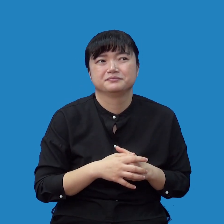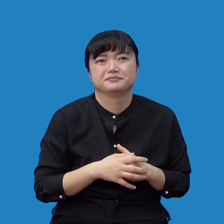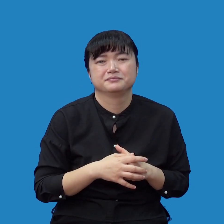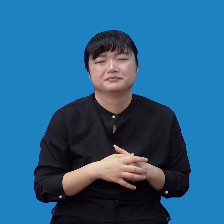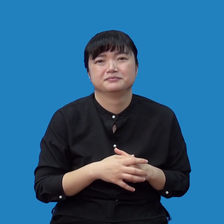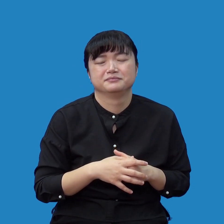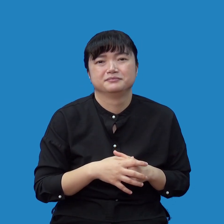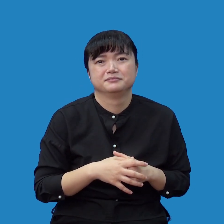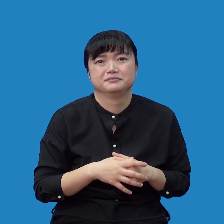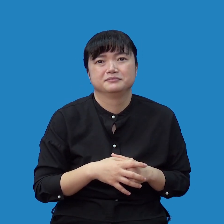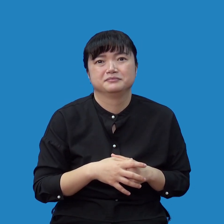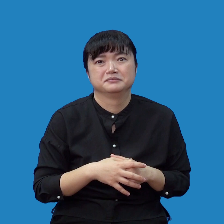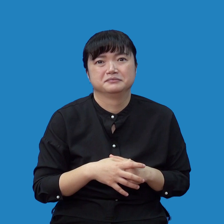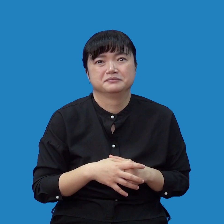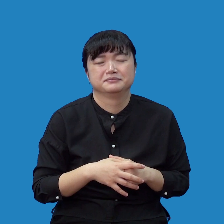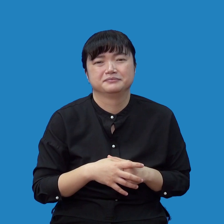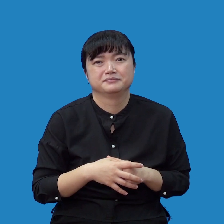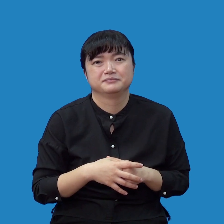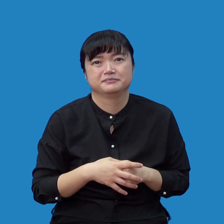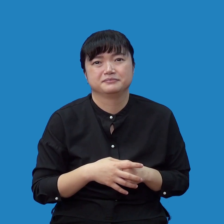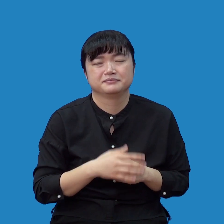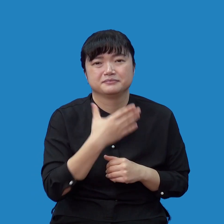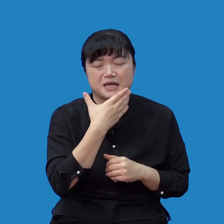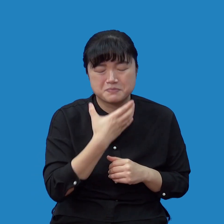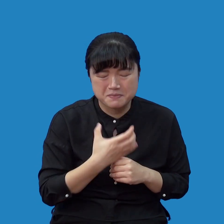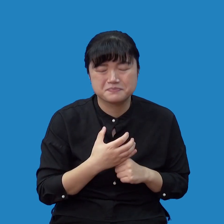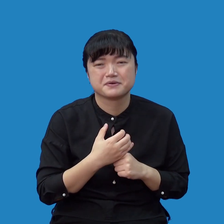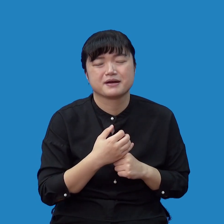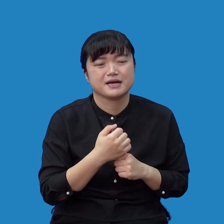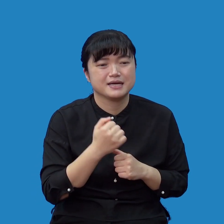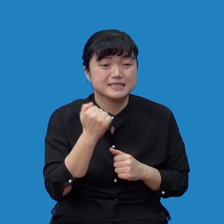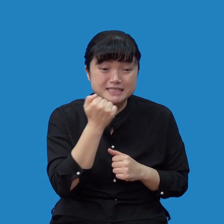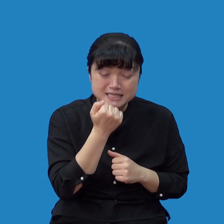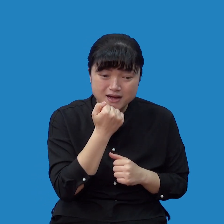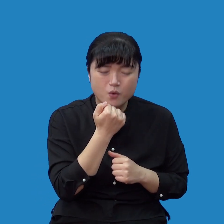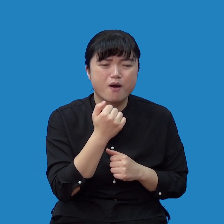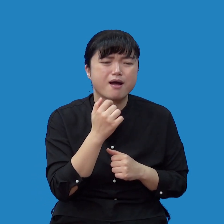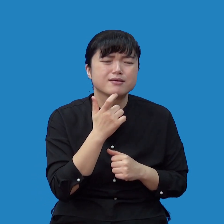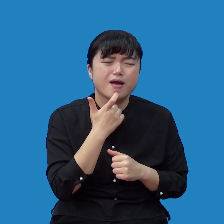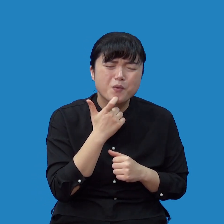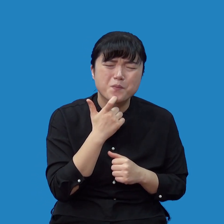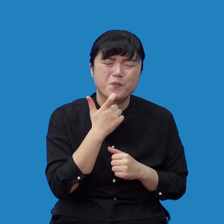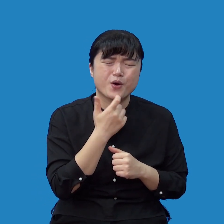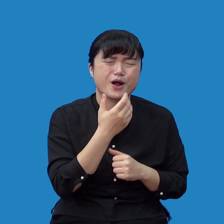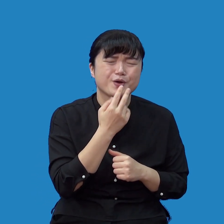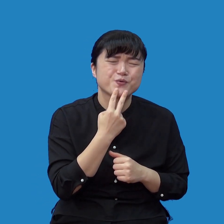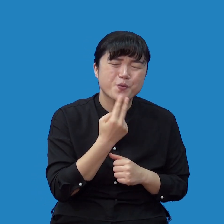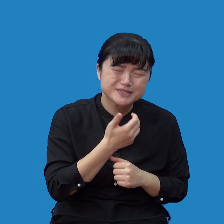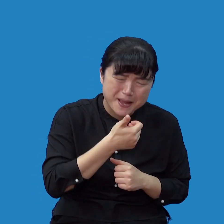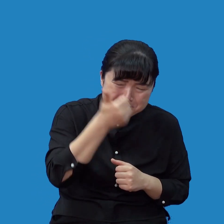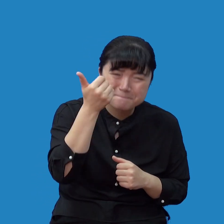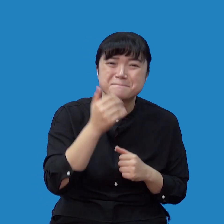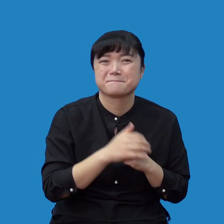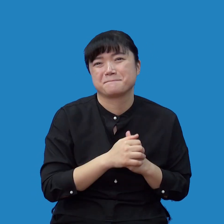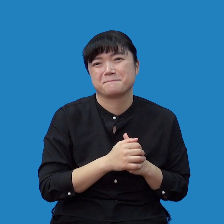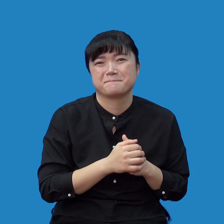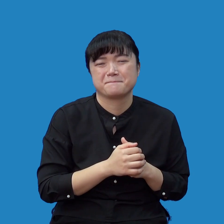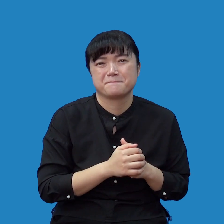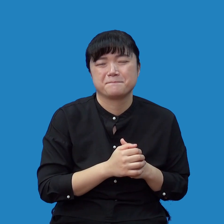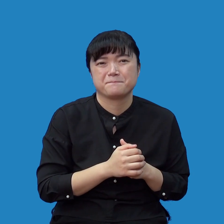있었습니까? 아브라함과 이삭과 야곱과 요셉과 그리고 무엇보다도